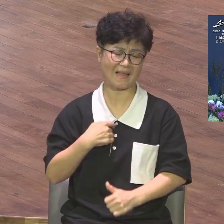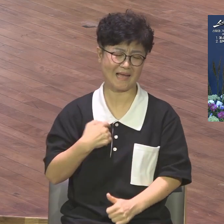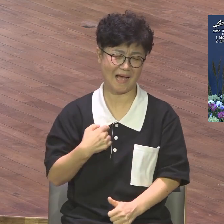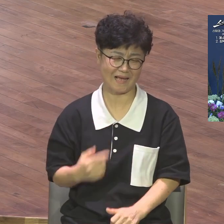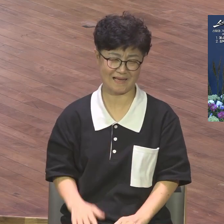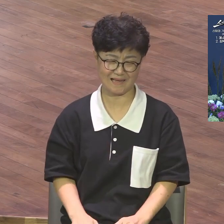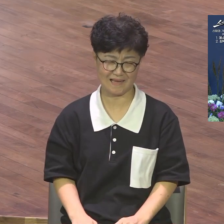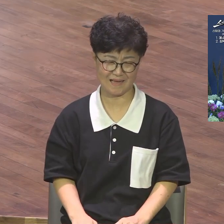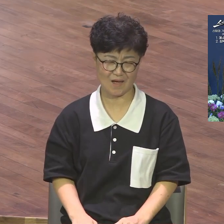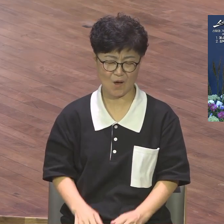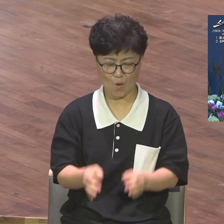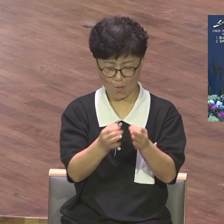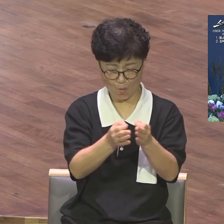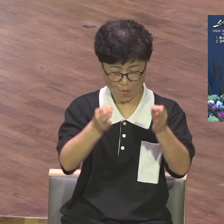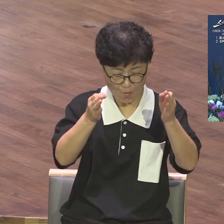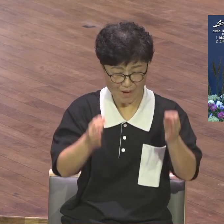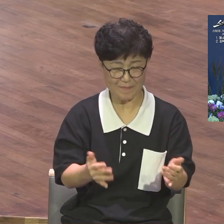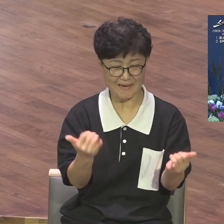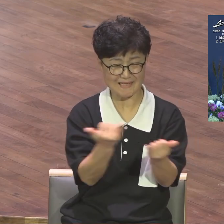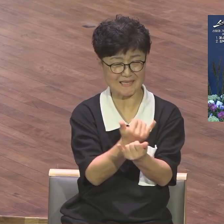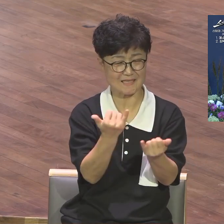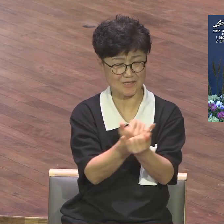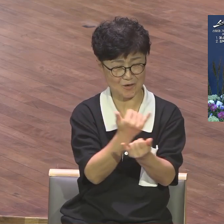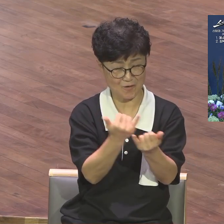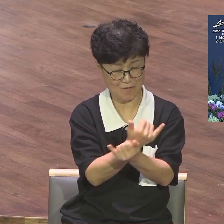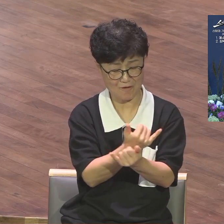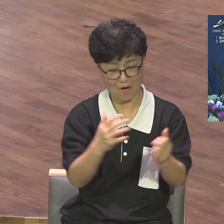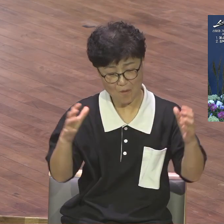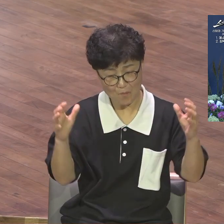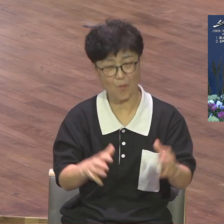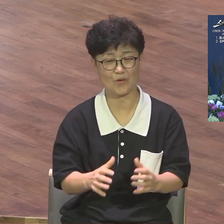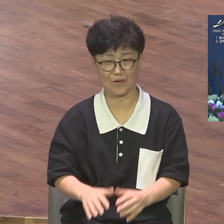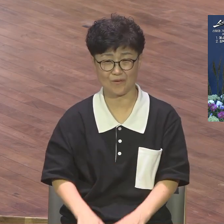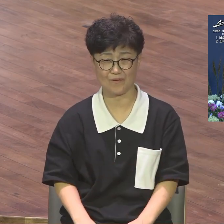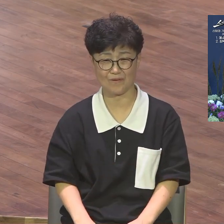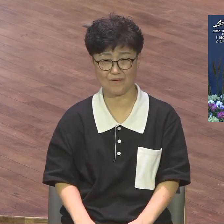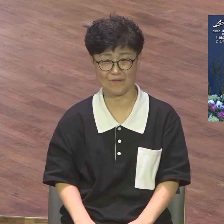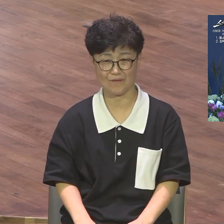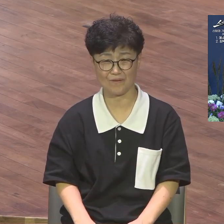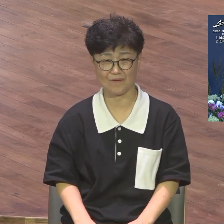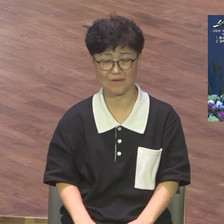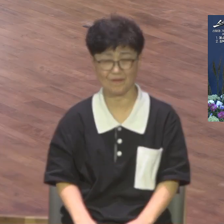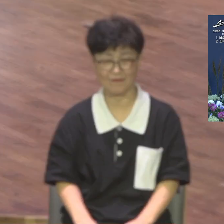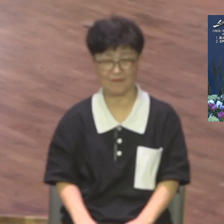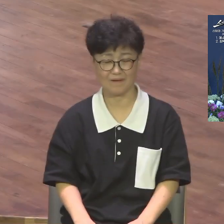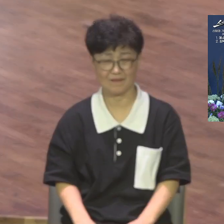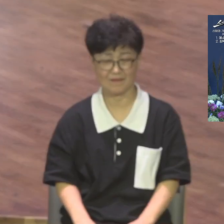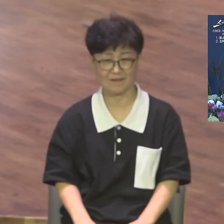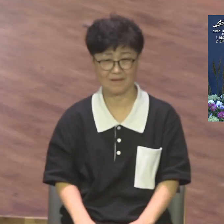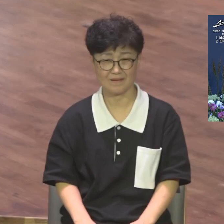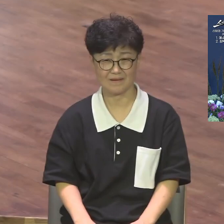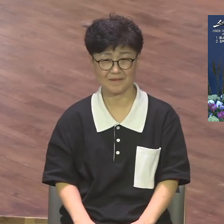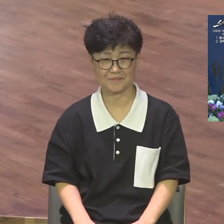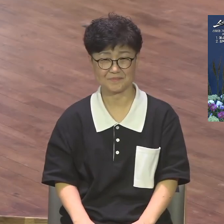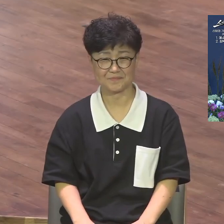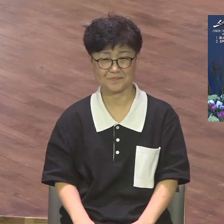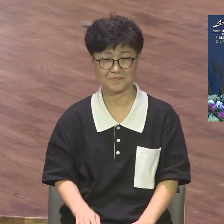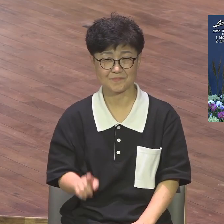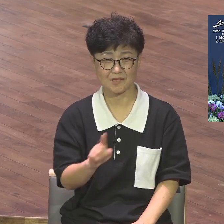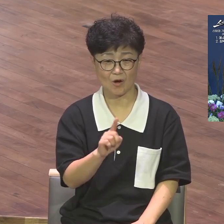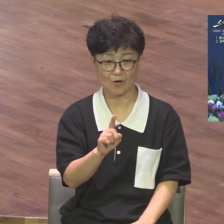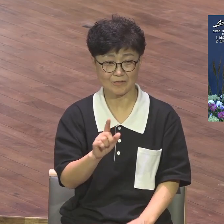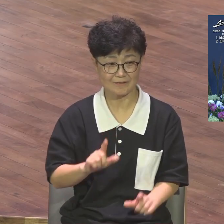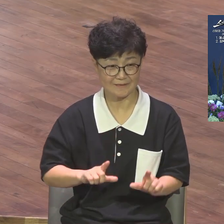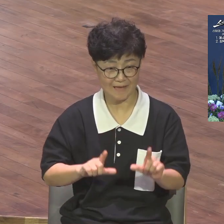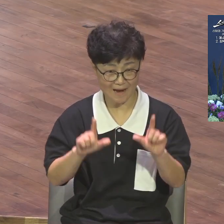오랜만에 친척들이 모일 수 있는 우리가 하나 되는 자리. 그러다 보니까 이게 막 우상이나 심각하게 다가오지 않은 겁니다. 근데 어느 날 이제 나의